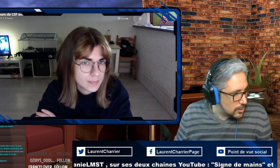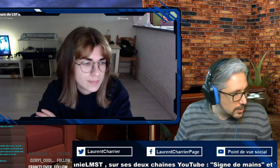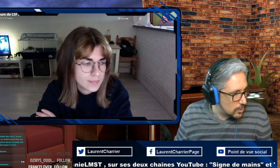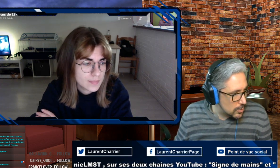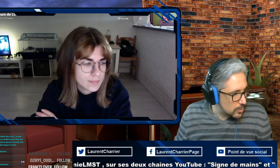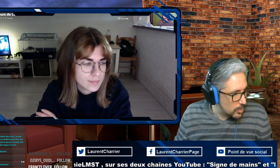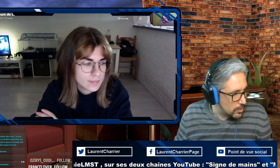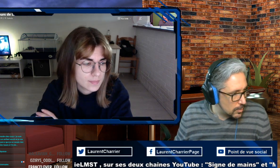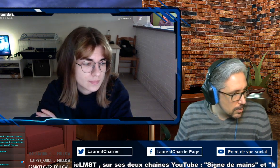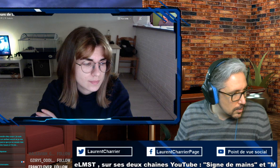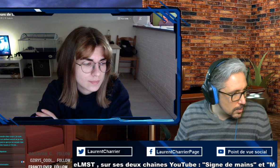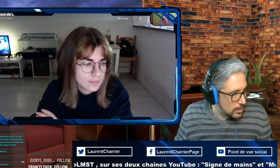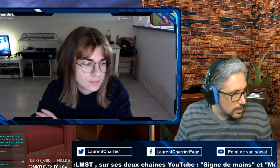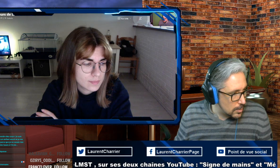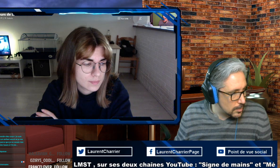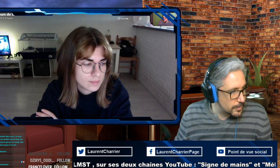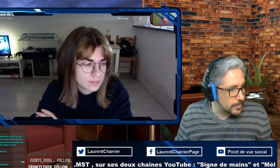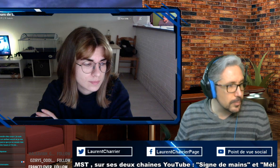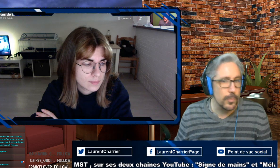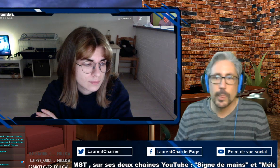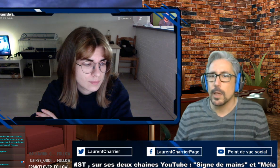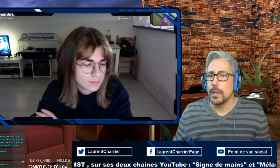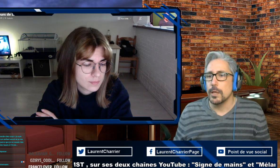J'écoute juste si le son est bon.